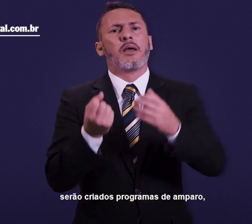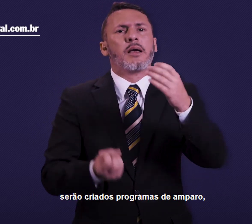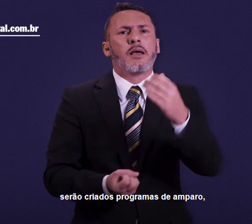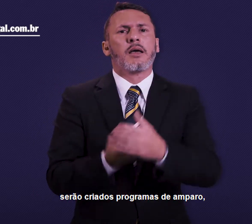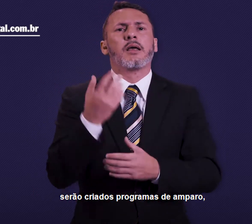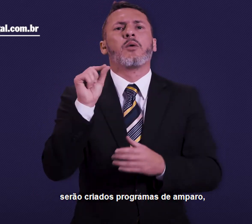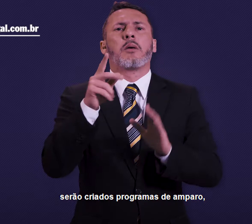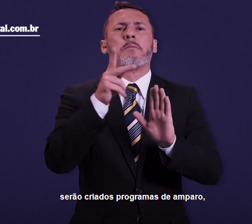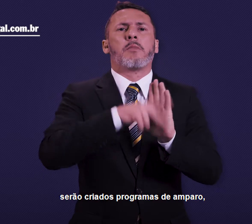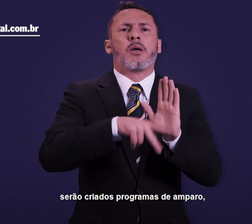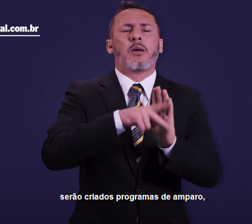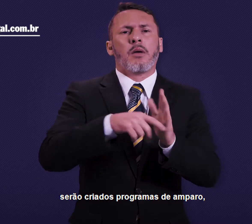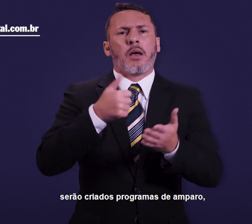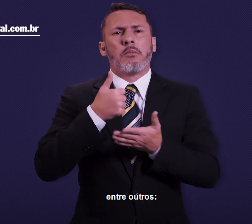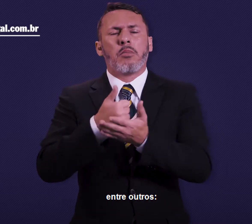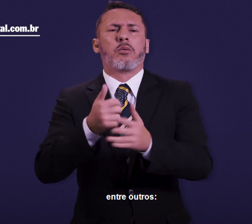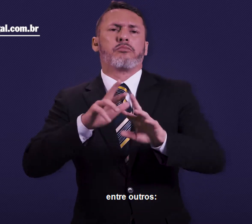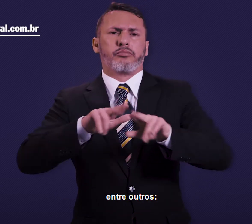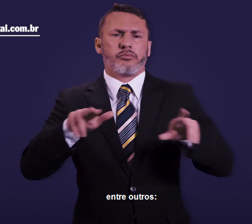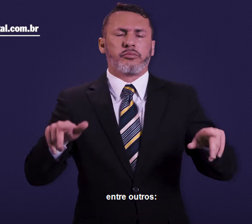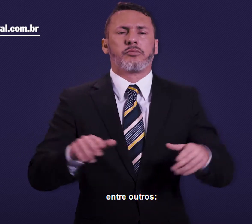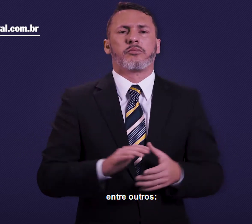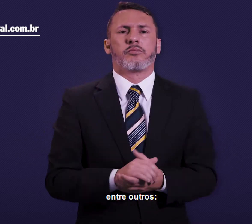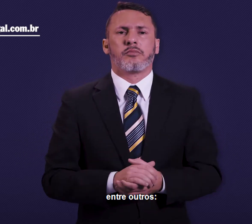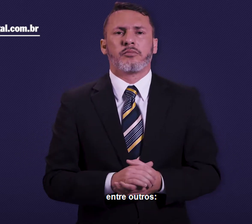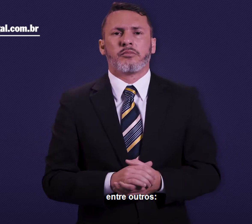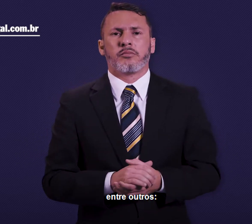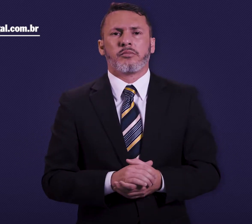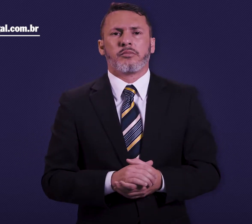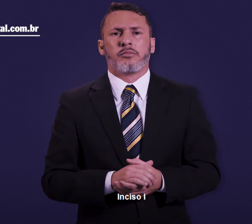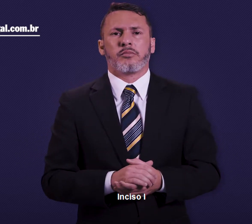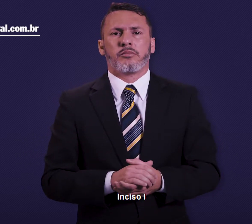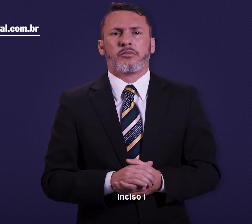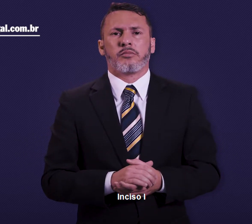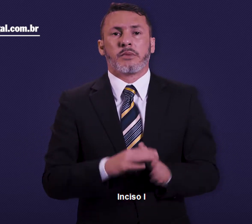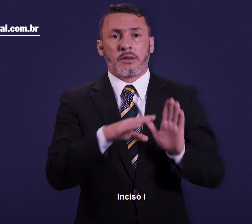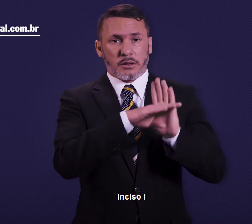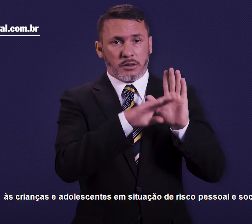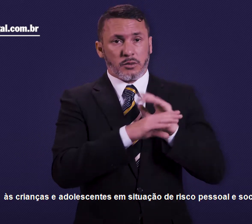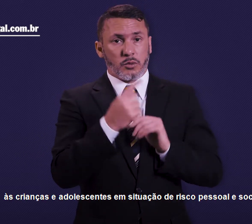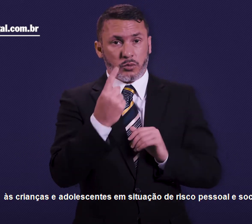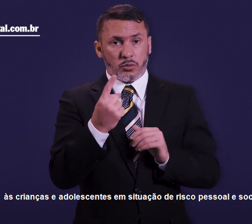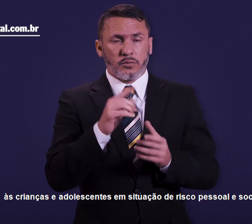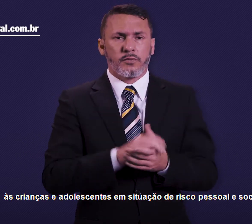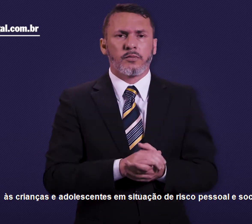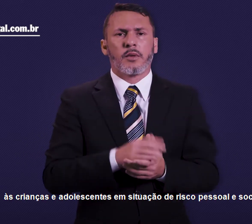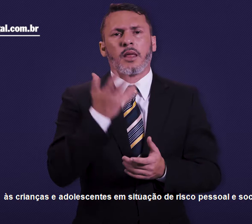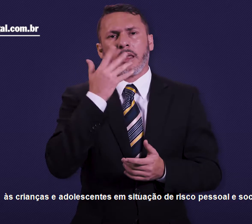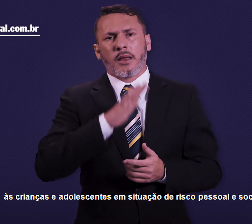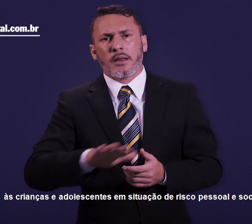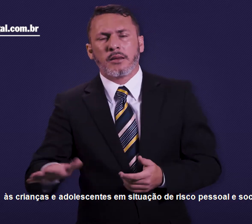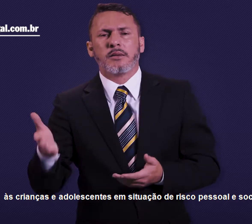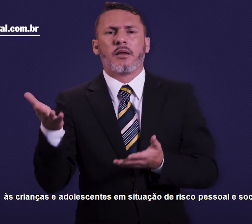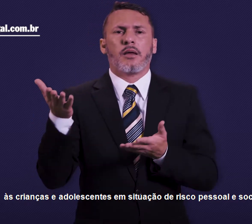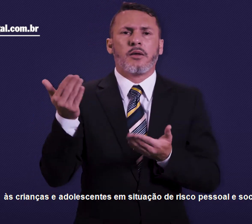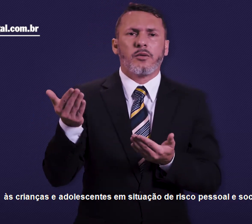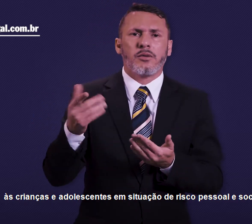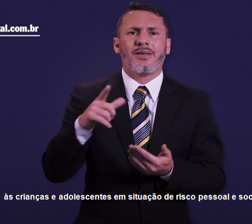criados programas de amparo, entre outros. Inciso 1. As crianças e adolescentes em situação de